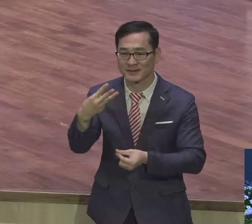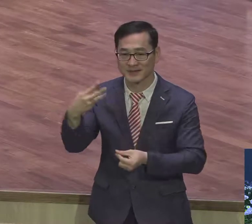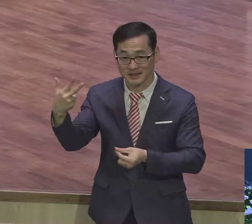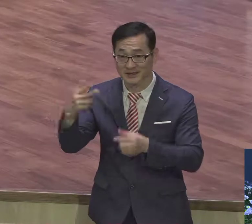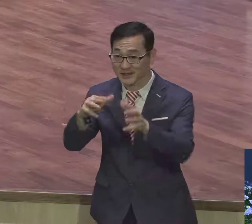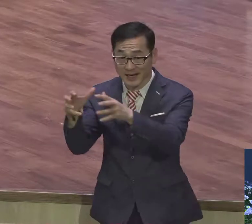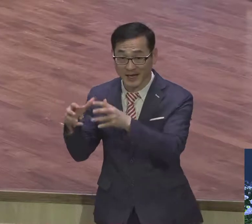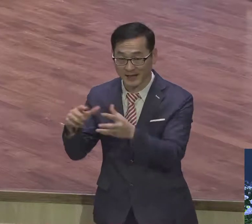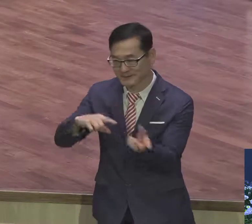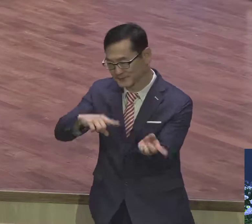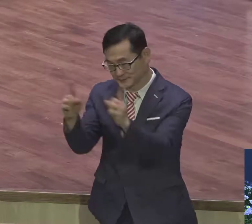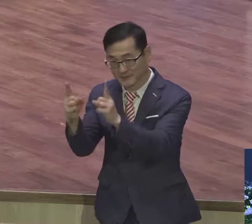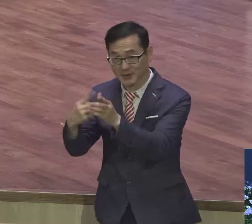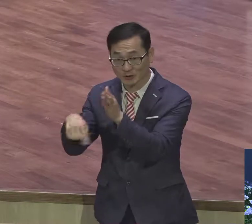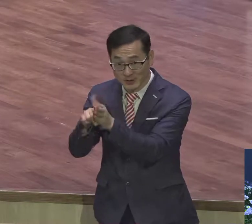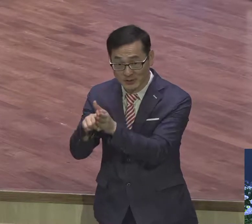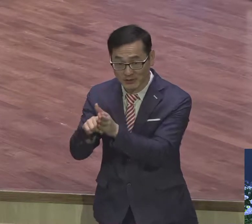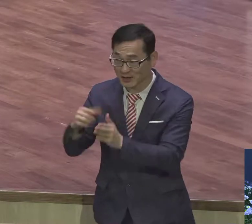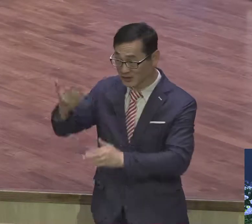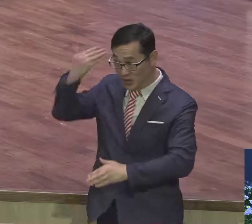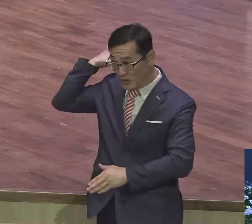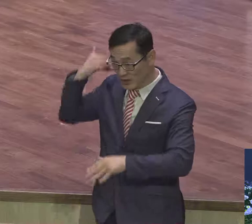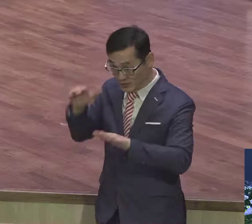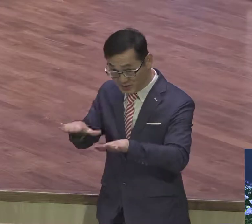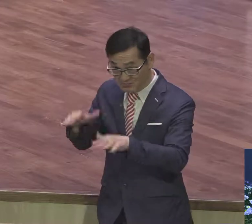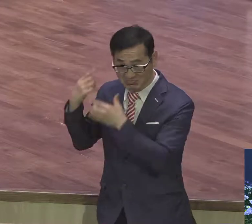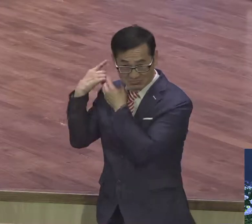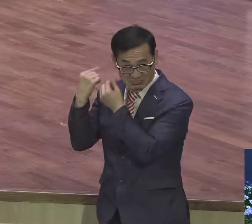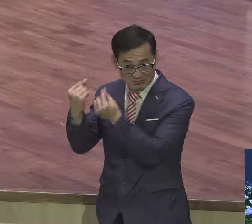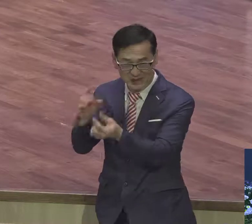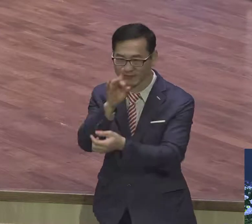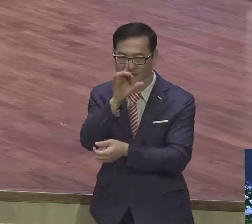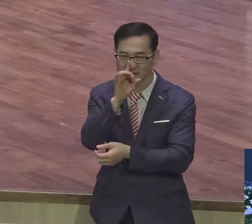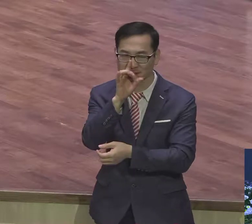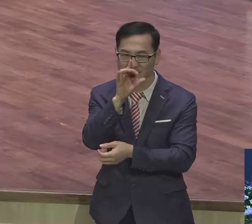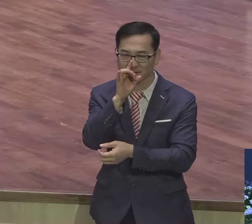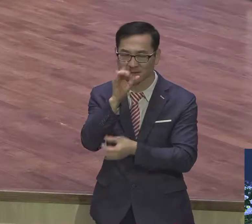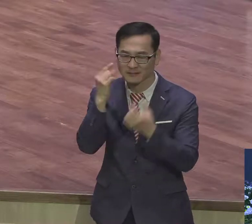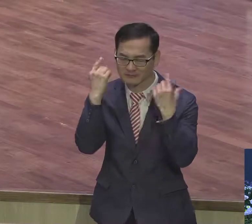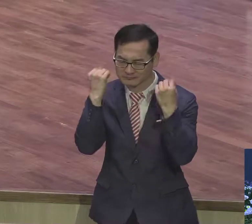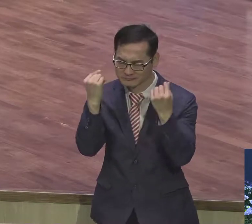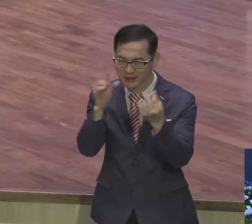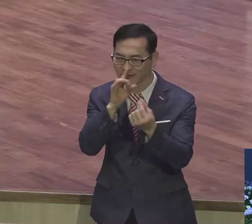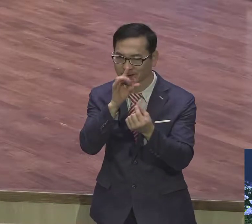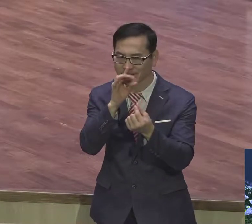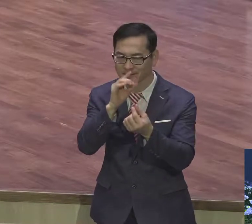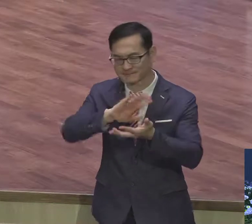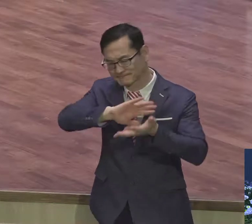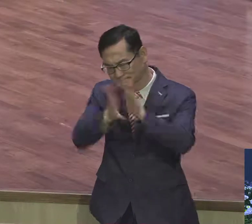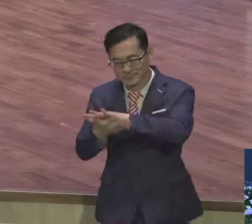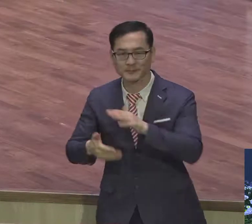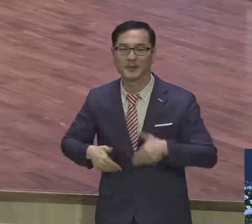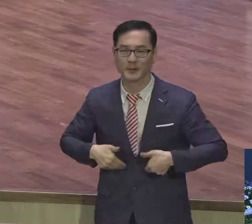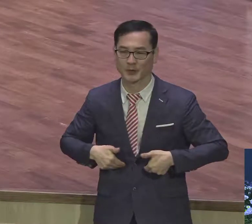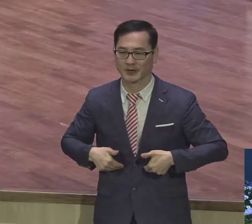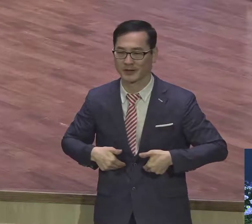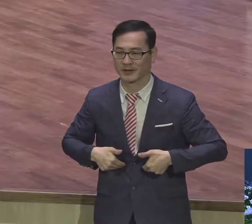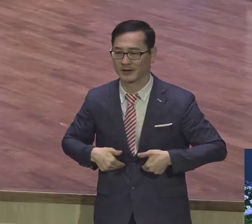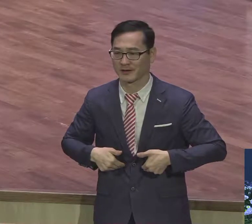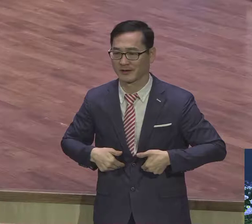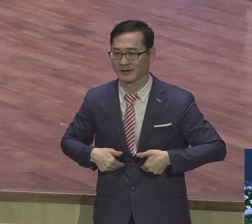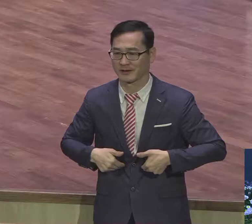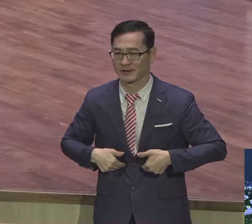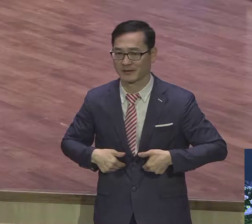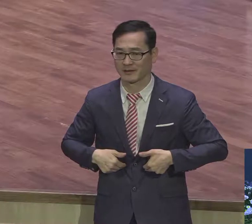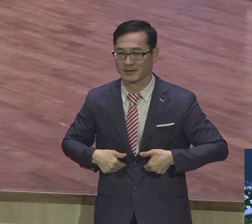위해서는 지금 이 상태로는 이런 진행으로는 안된다. 말만